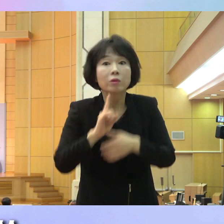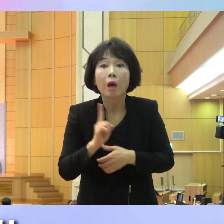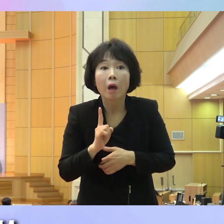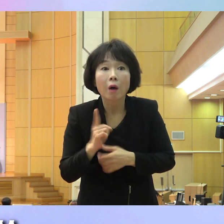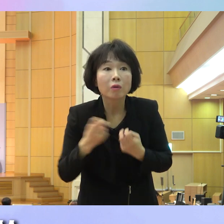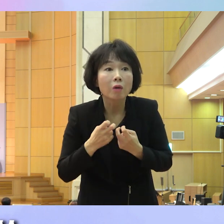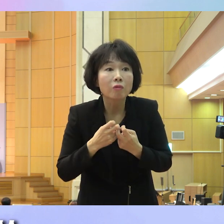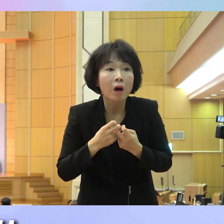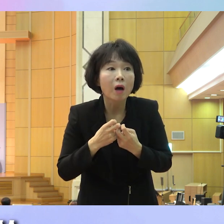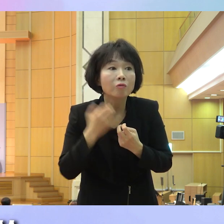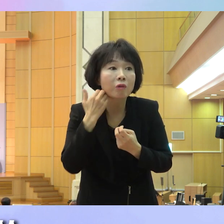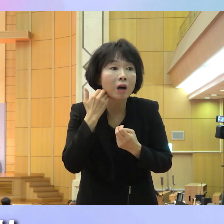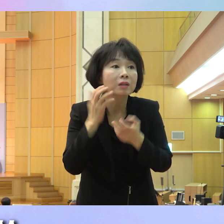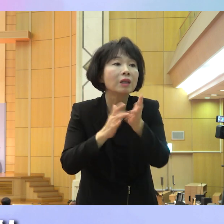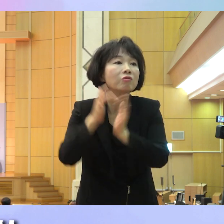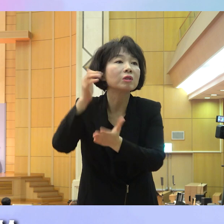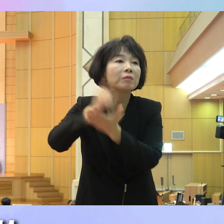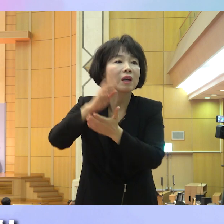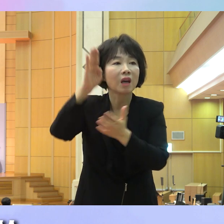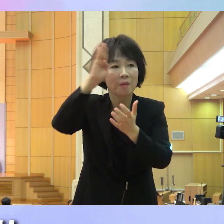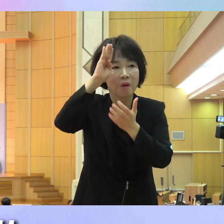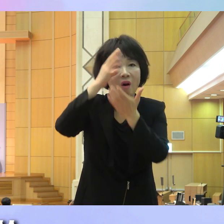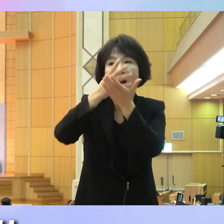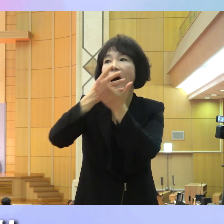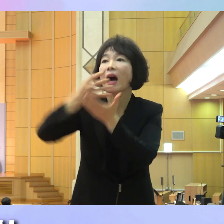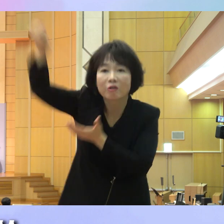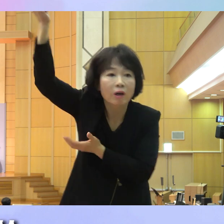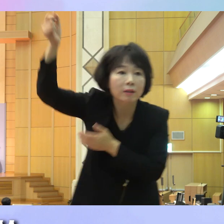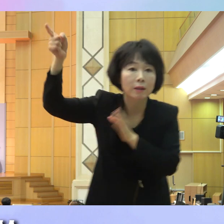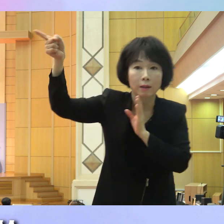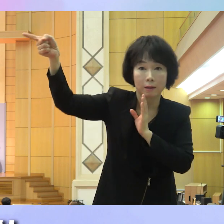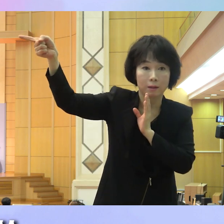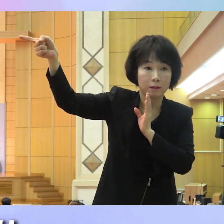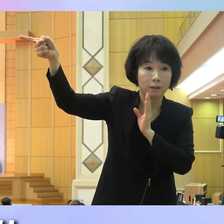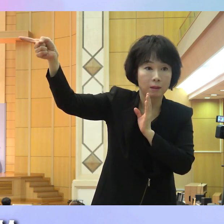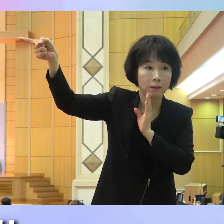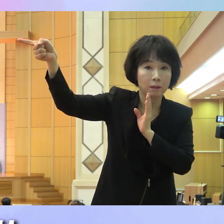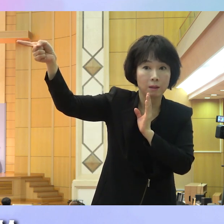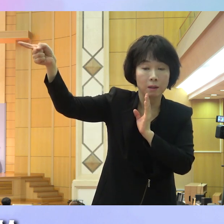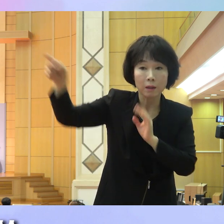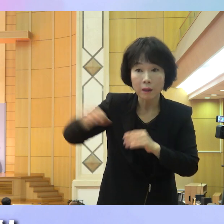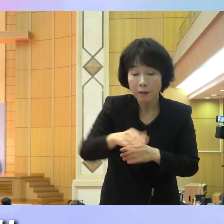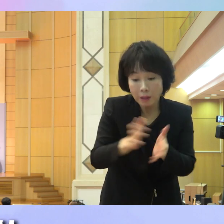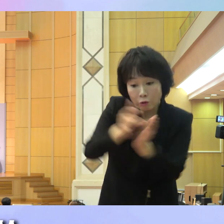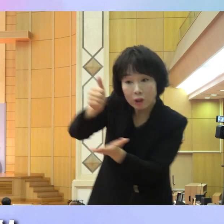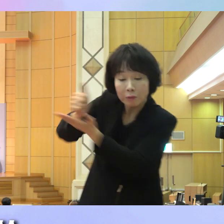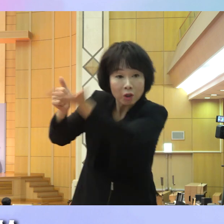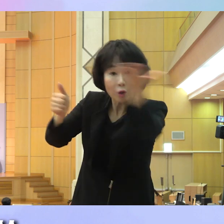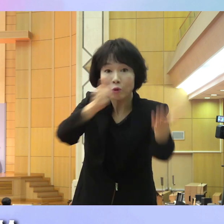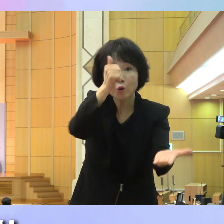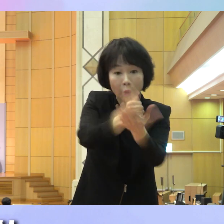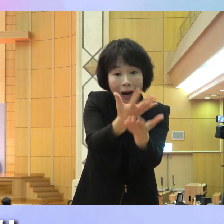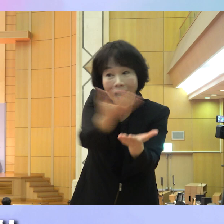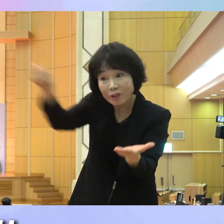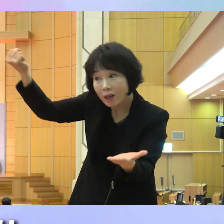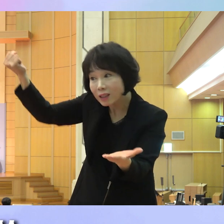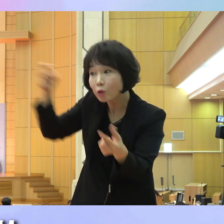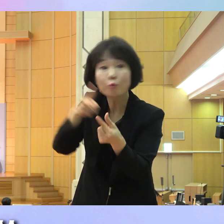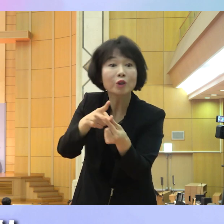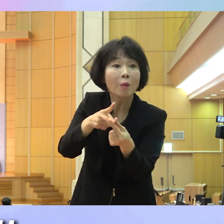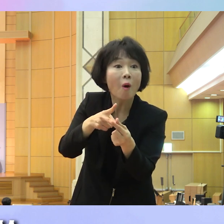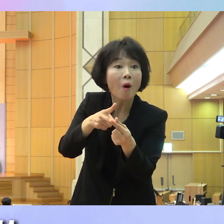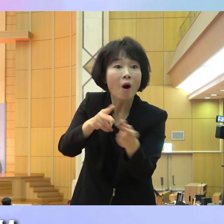예수님이 십자가에서 죄뿐만 아니라 우리 질병까지도 대신